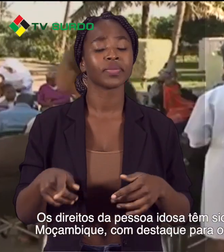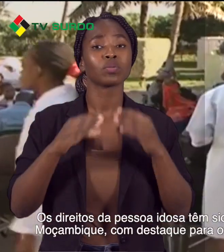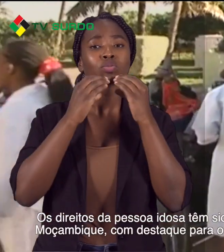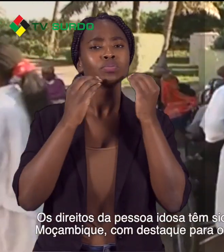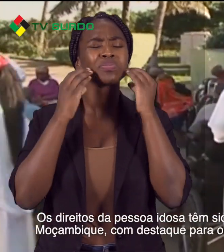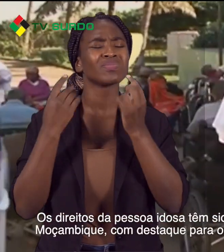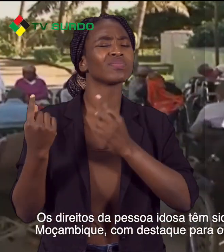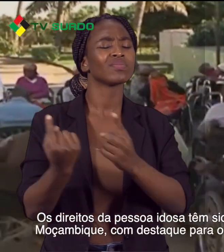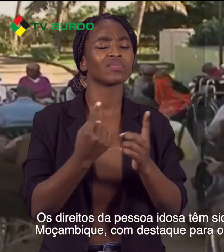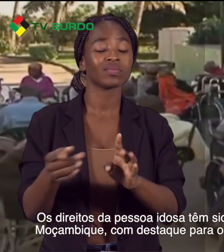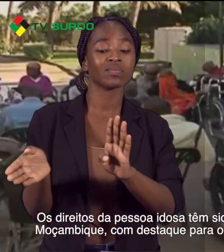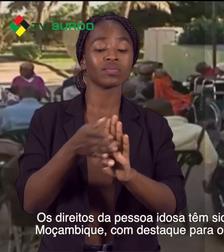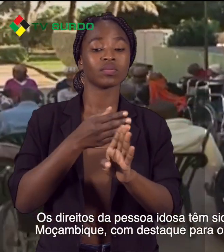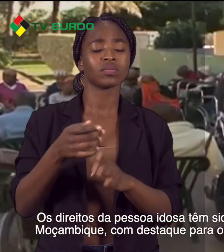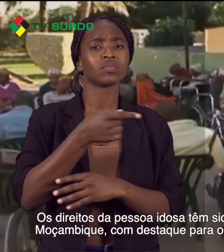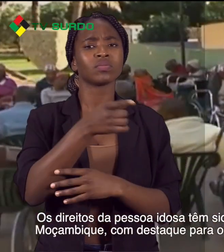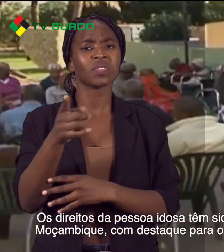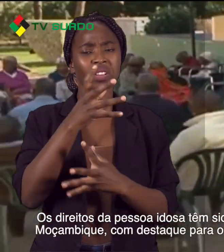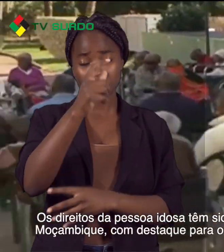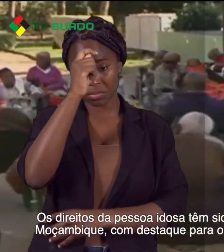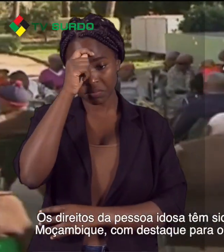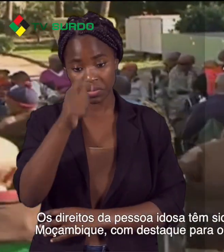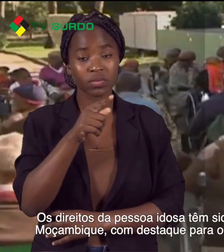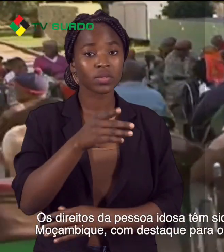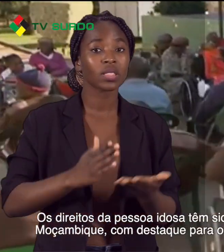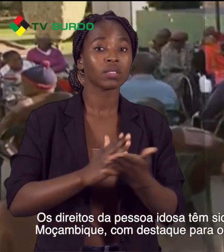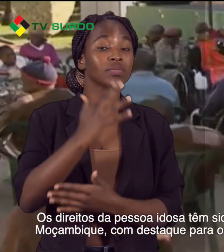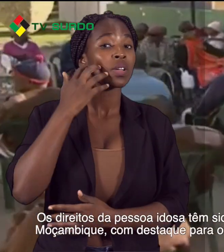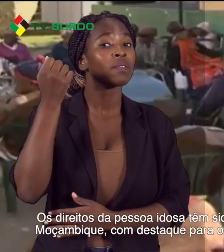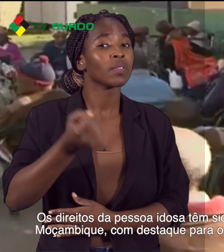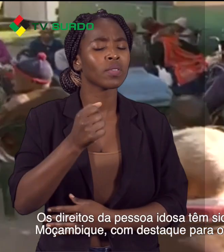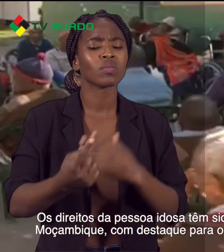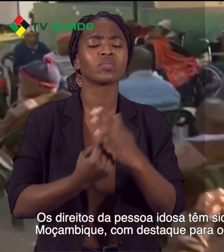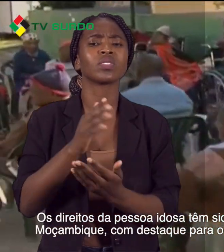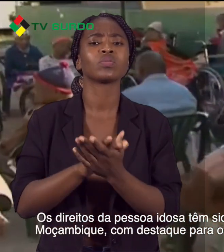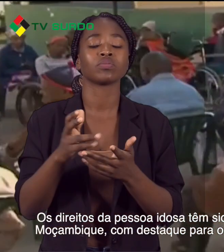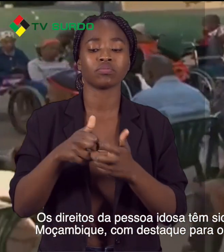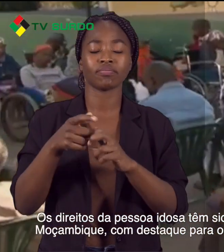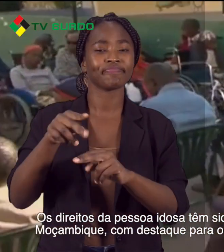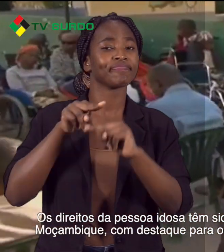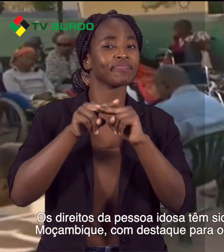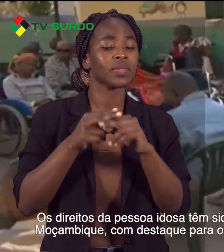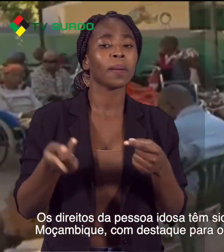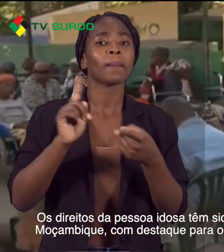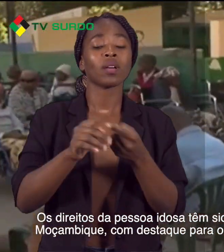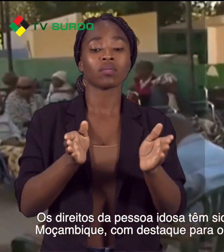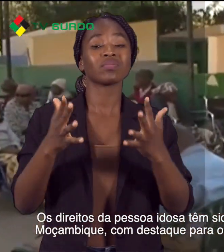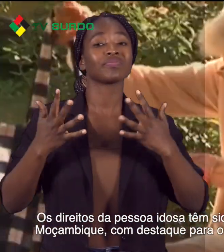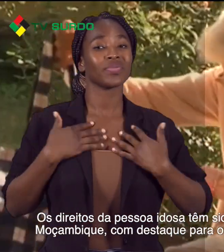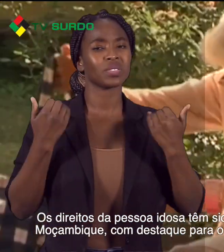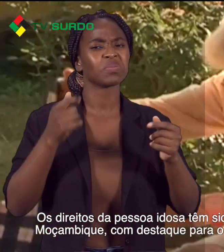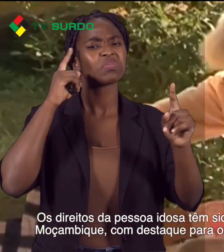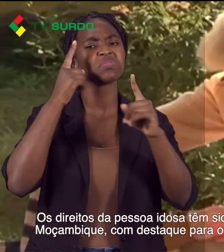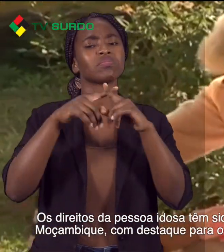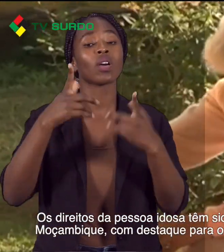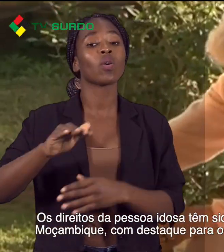Os direitos da pessoa idosa têm sido constantemente violados em Moçambique, com destaque para o acesso aos